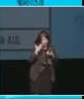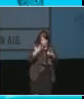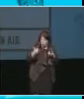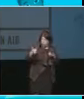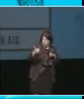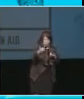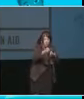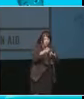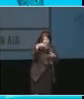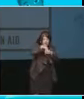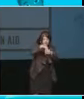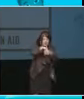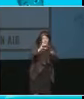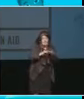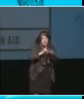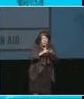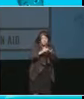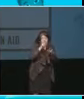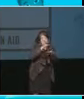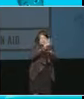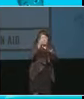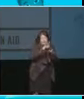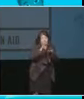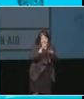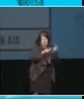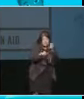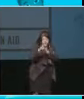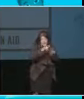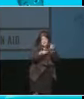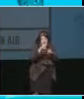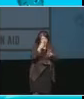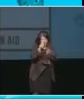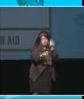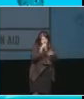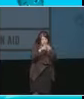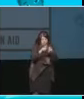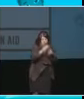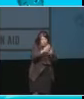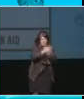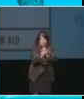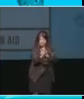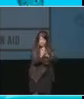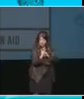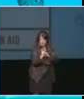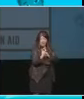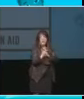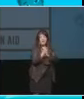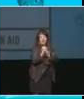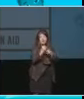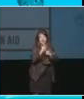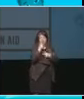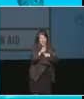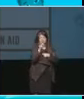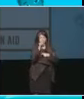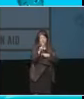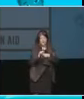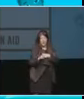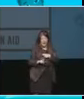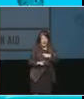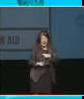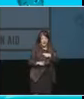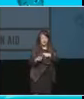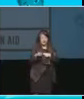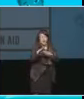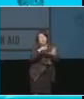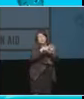disegnatori di fumetti e poi saranno invitati a rispondere a un questionario sulle urgenze per la democrazia saranno anche ovviamente coinvolte le scuole